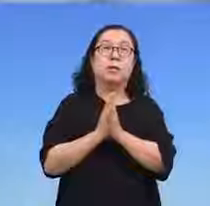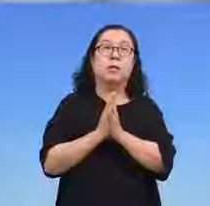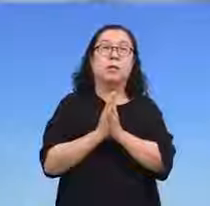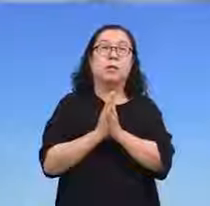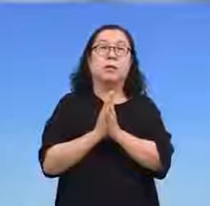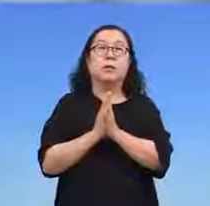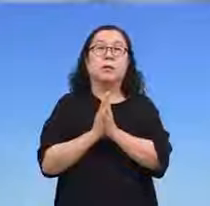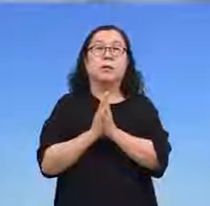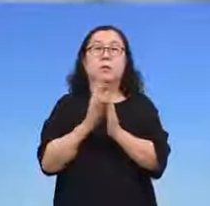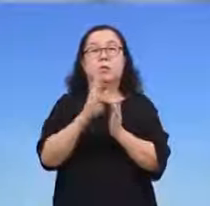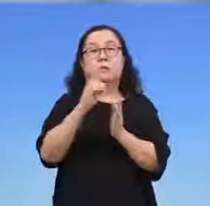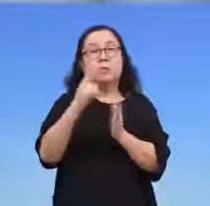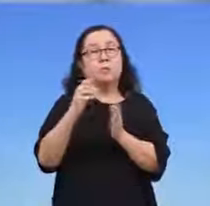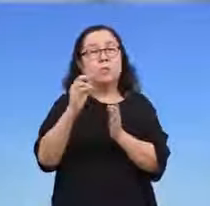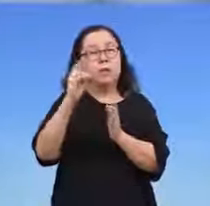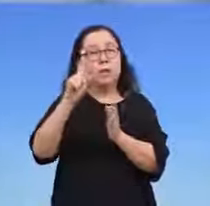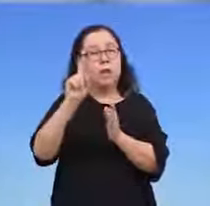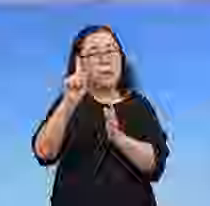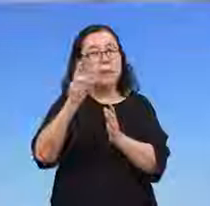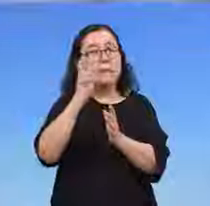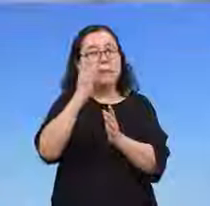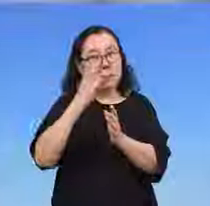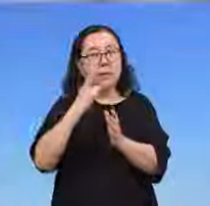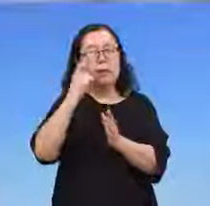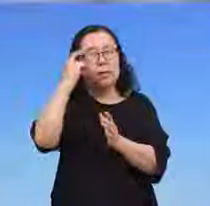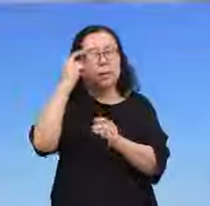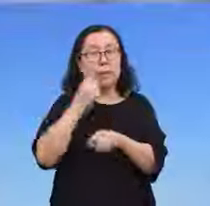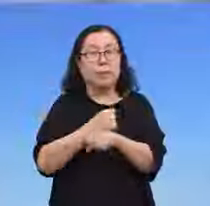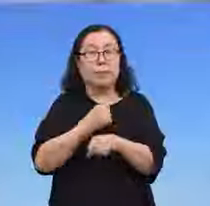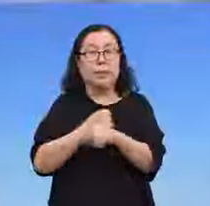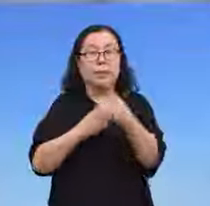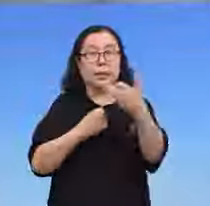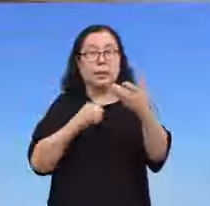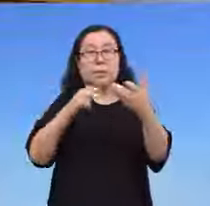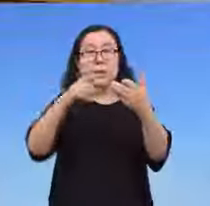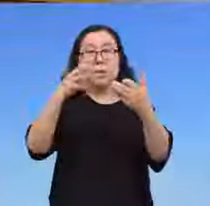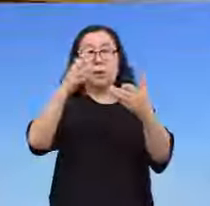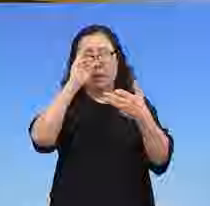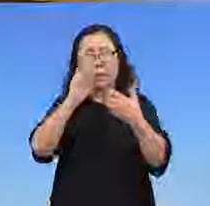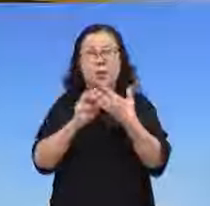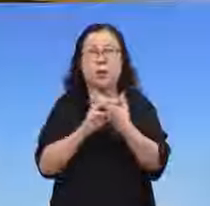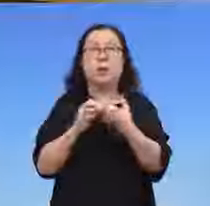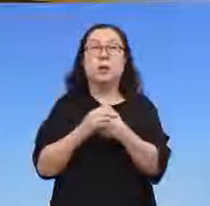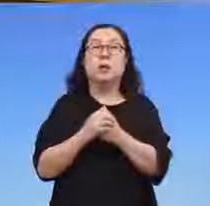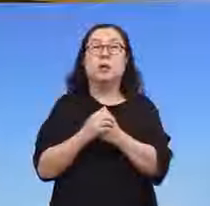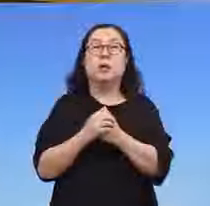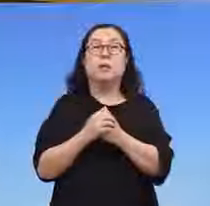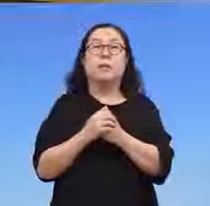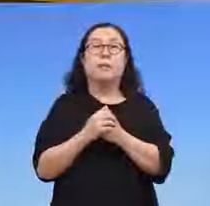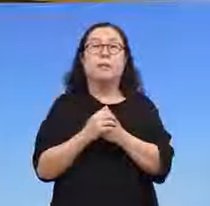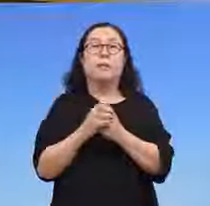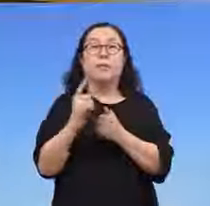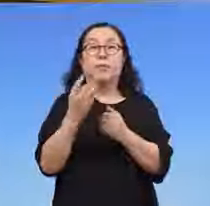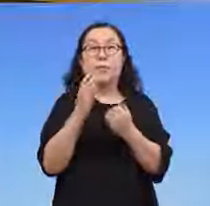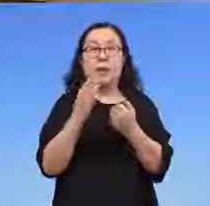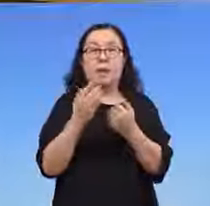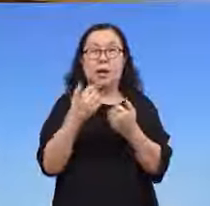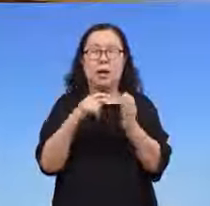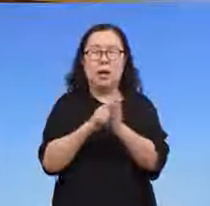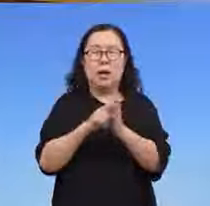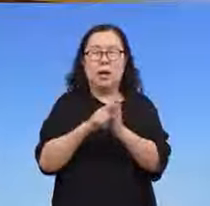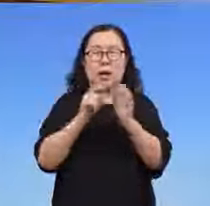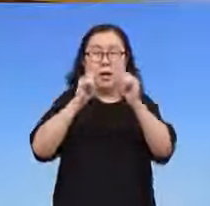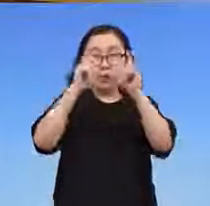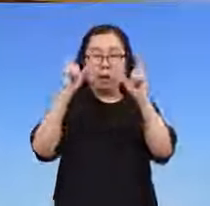좀 번역이 하나 빠져버렸는데요. 자, 18절입니다. 자, 18절을 다시 한번 보십시오.